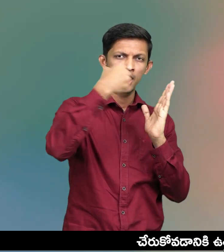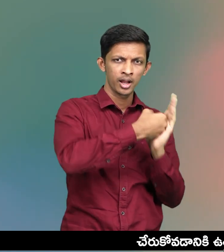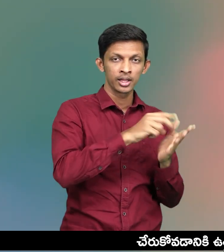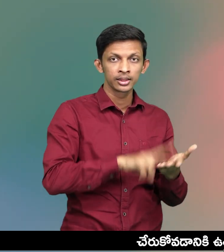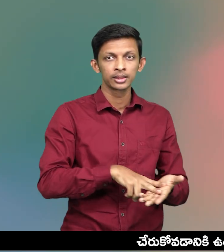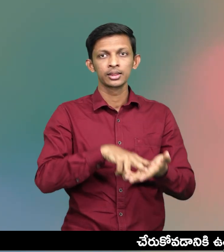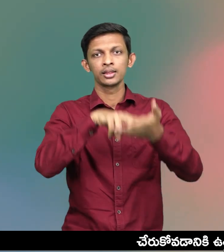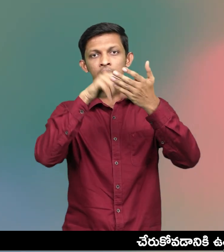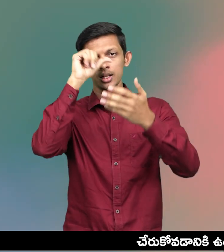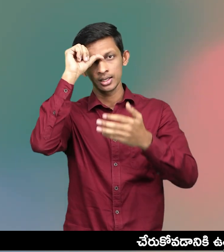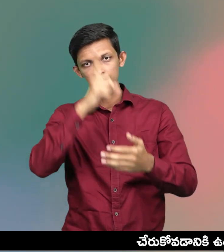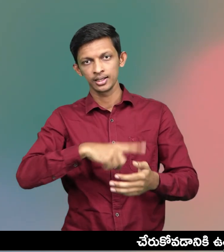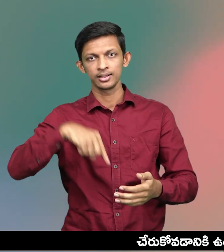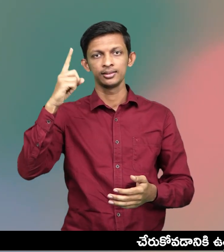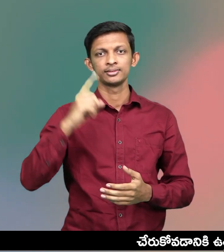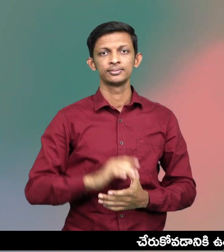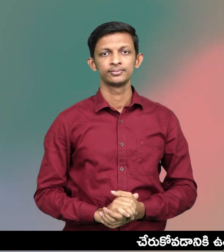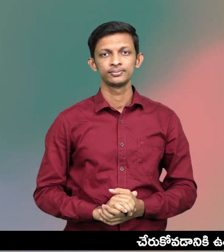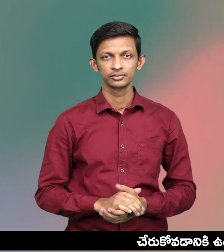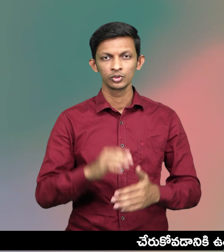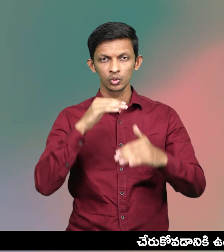చేరుకోవడానికి ఉత్తర భారత మైదానాలు ప్రక్రియలో